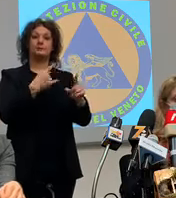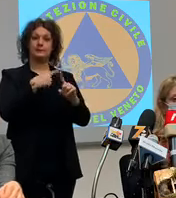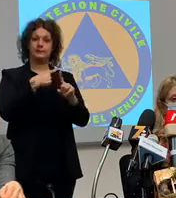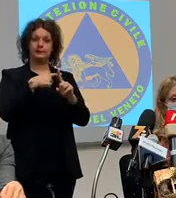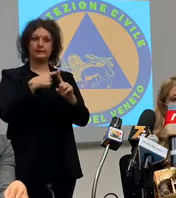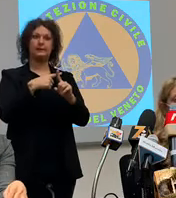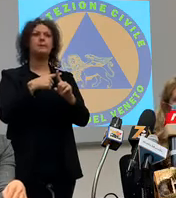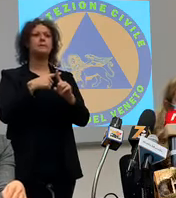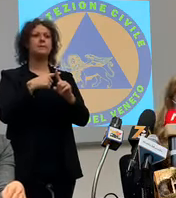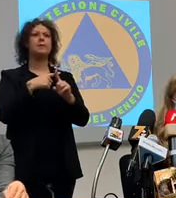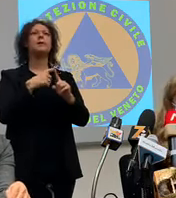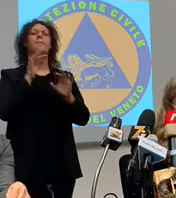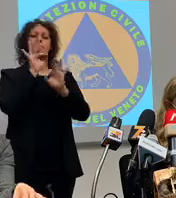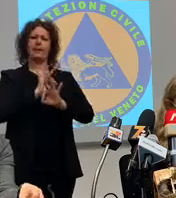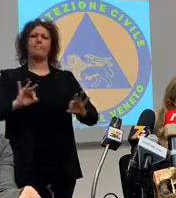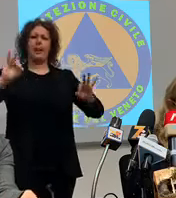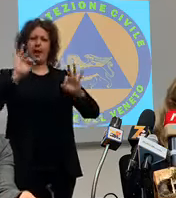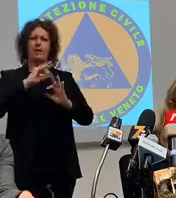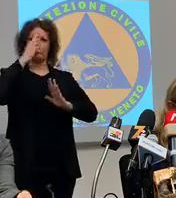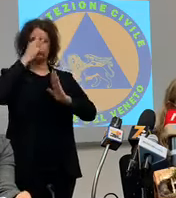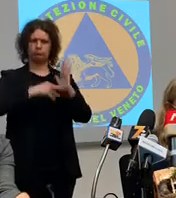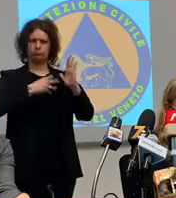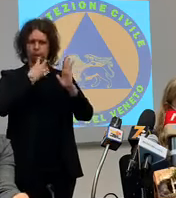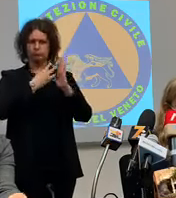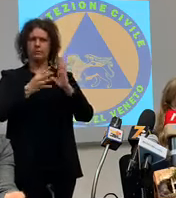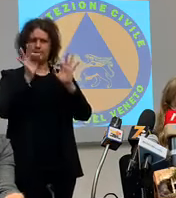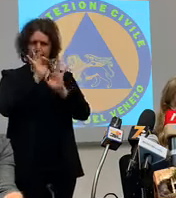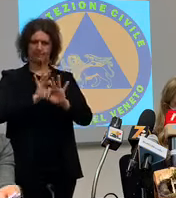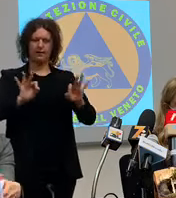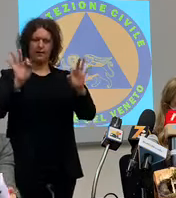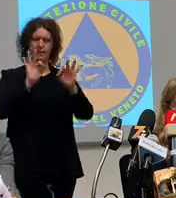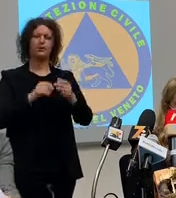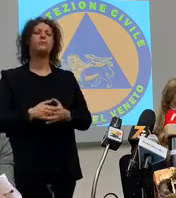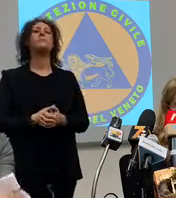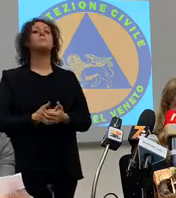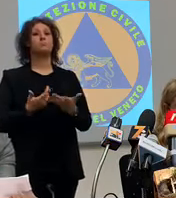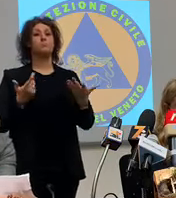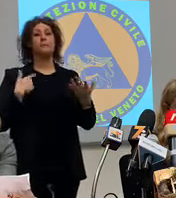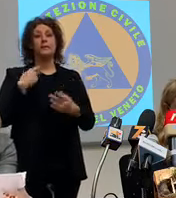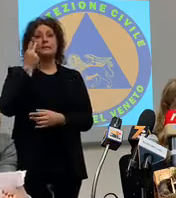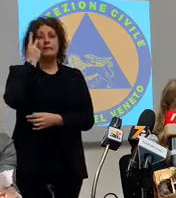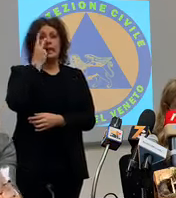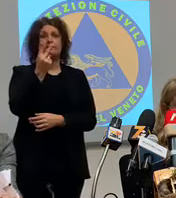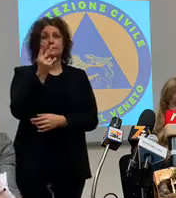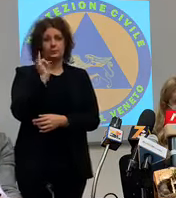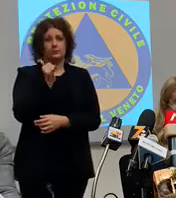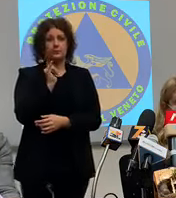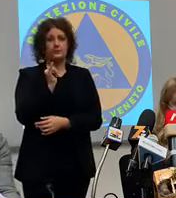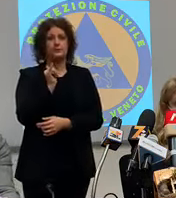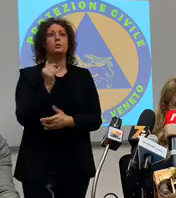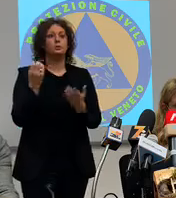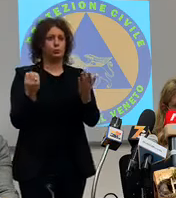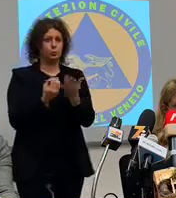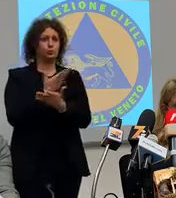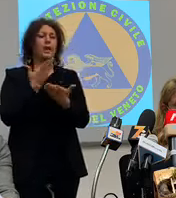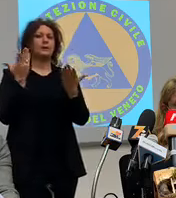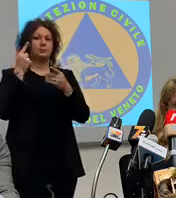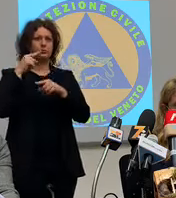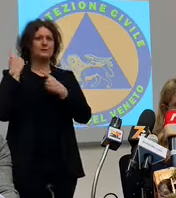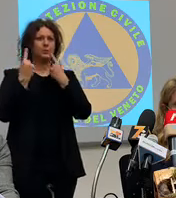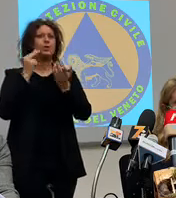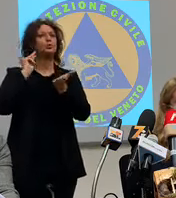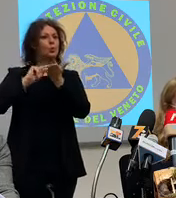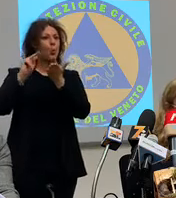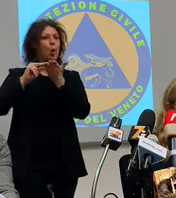vi prepariamo delle slide ad hoc effettivamente abbiamo visto Insomma che ci sono stati anche dei casi nelle nelle scuole le stiamo